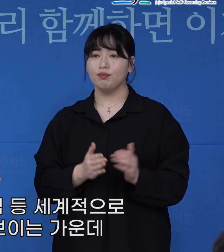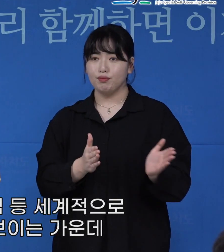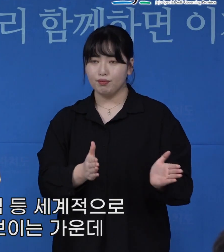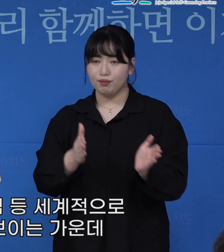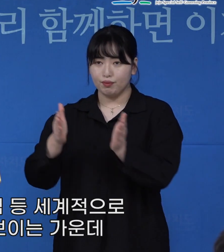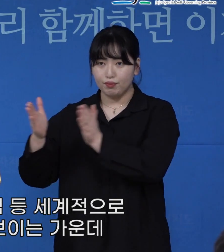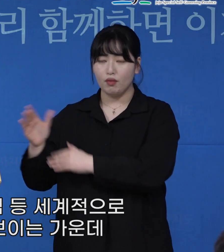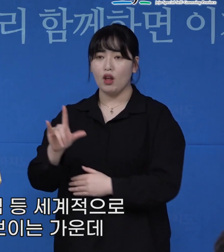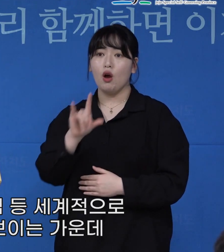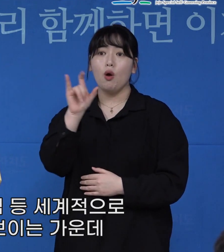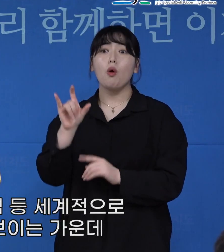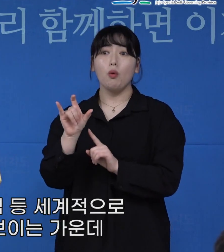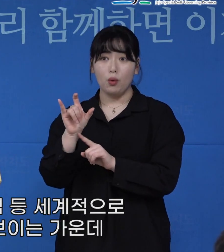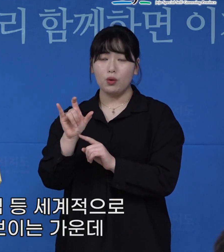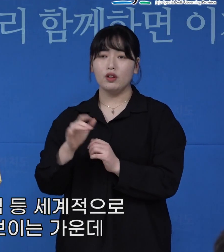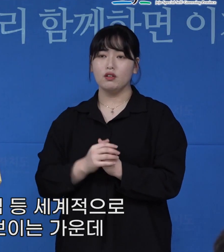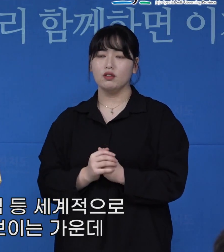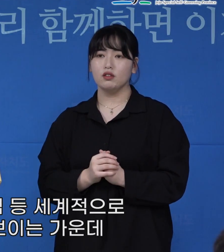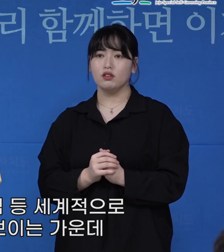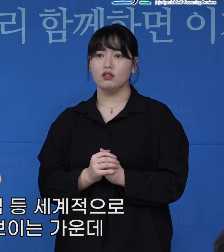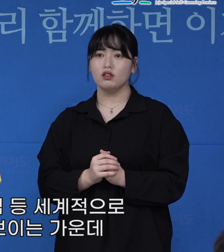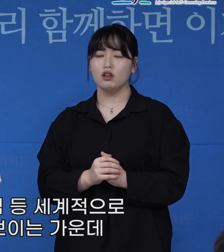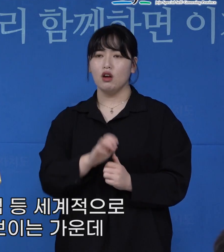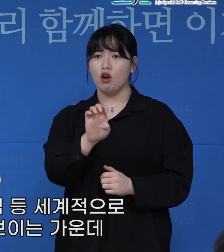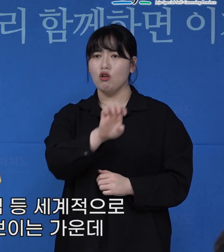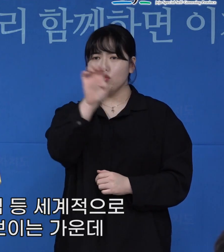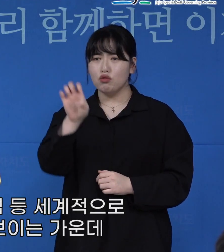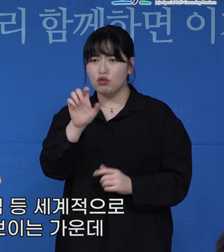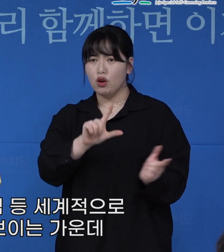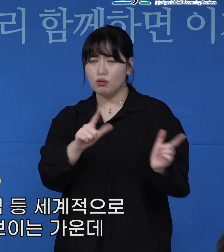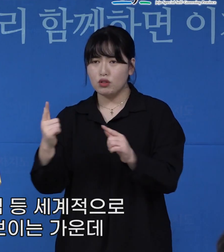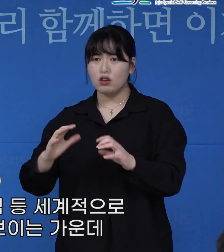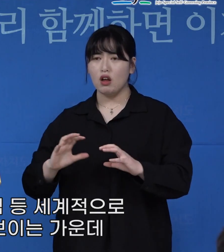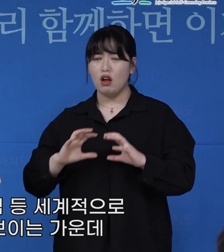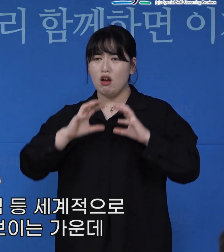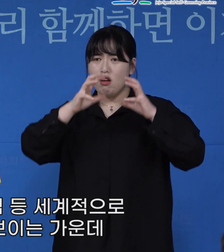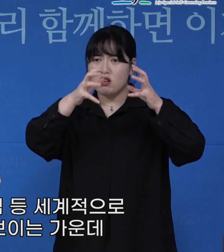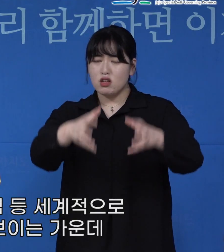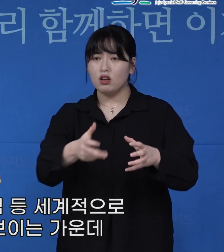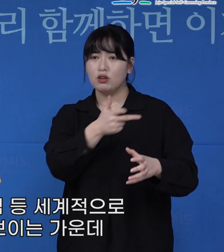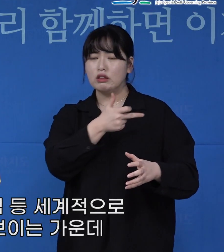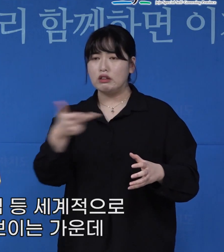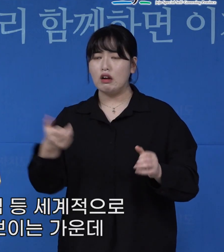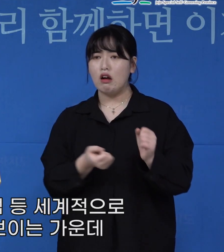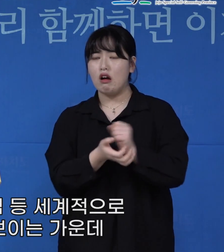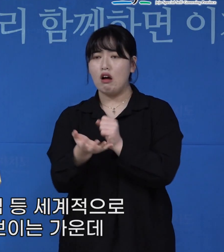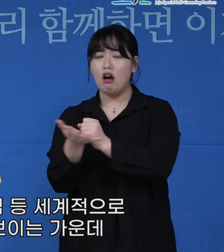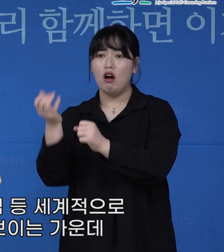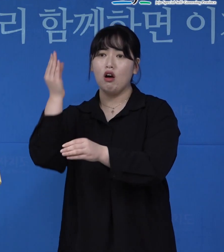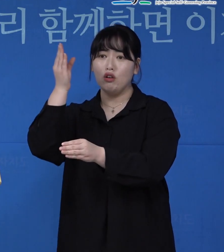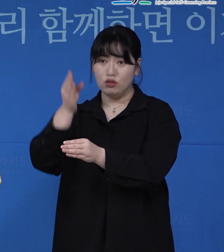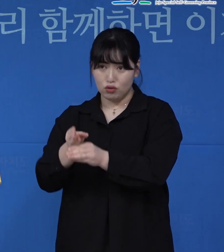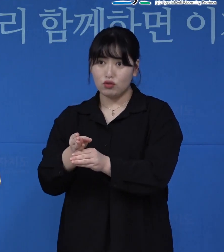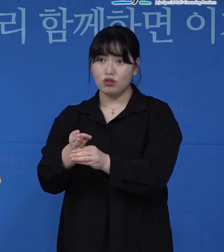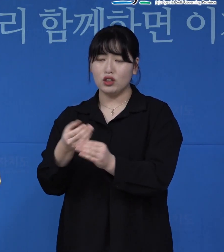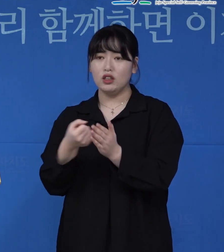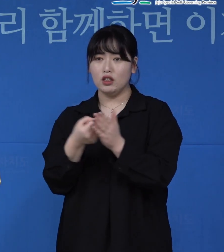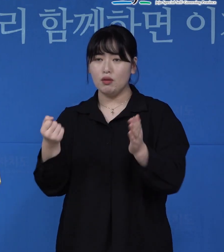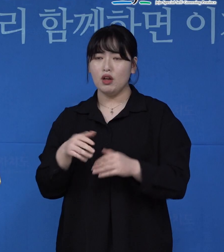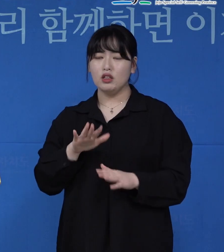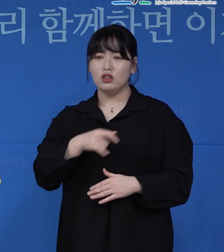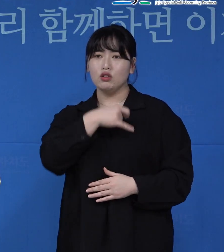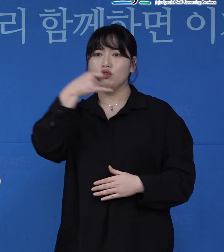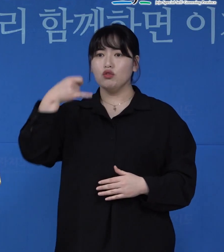한편 코로나가 유럽 등 세계적으로 대유행을 조짐을 보이는 가운데 중국의